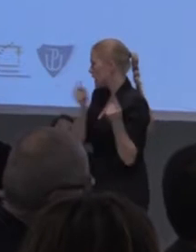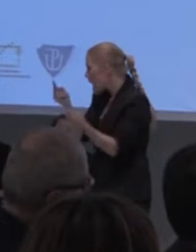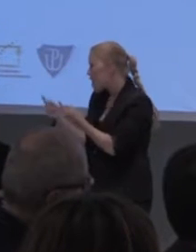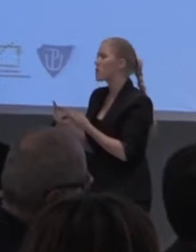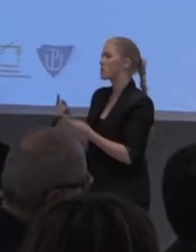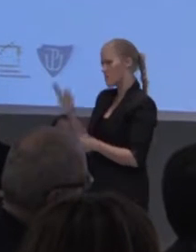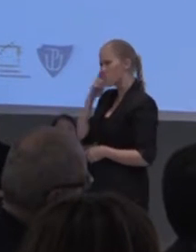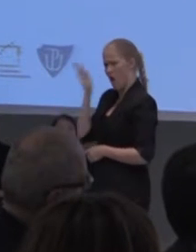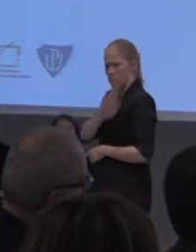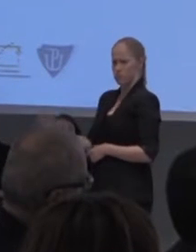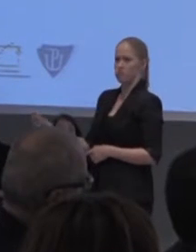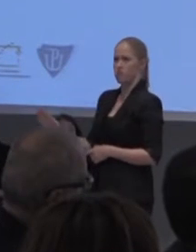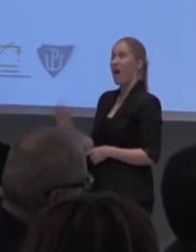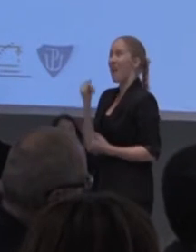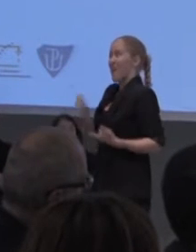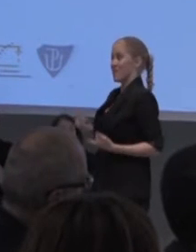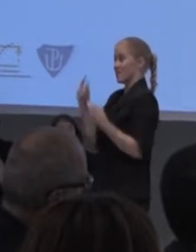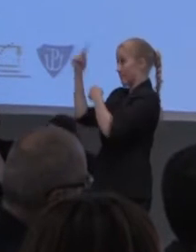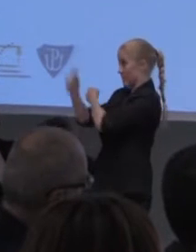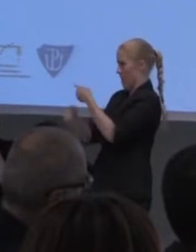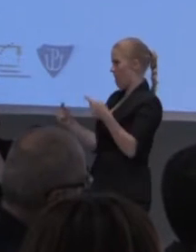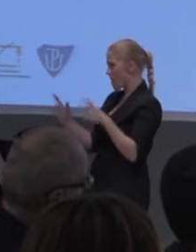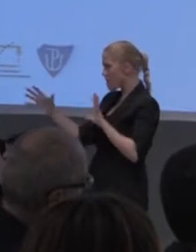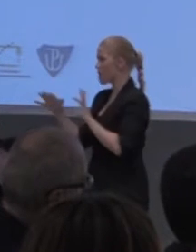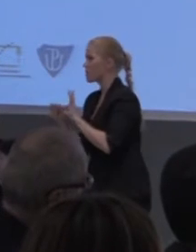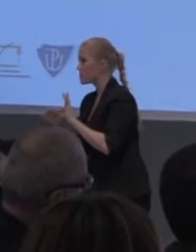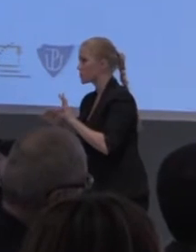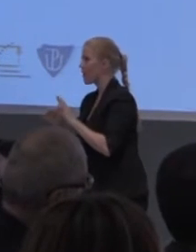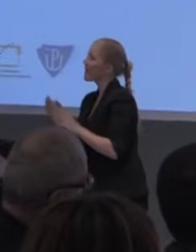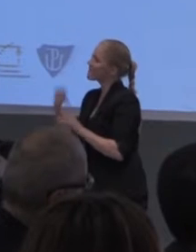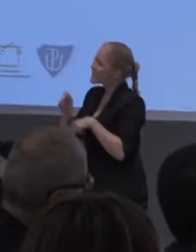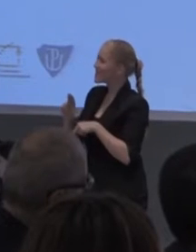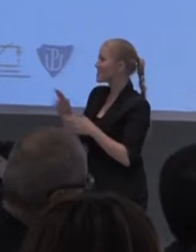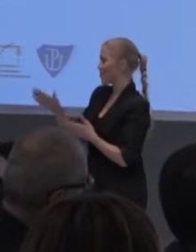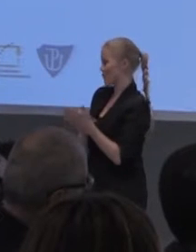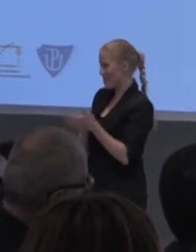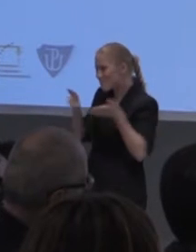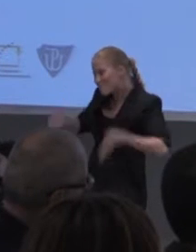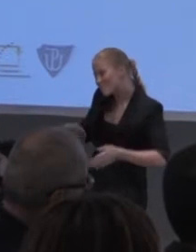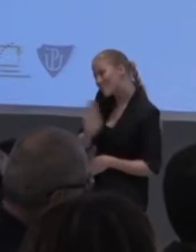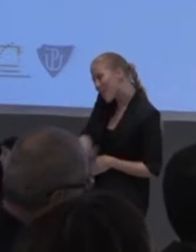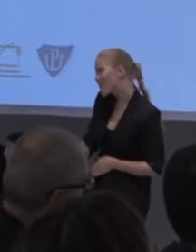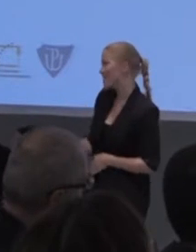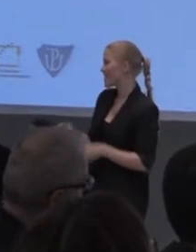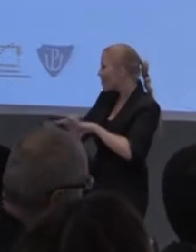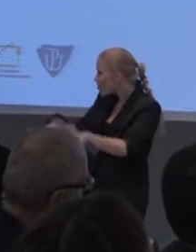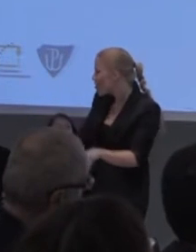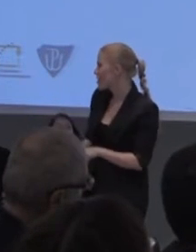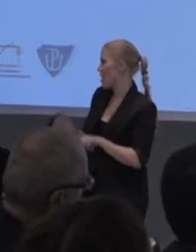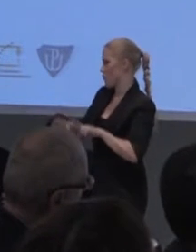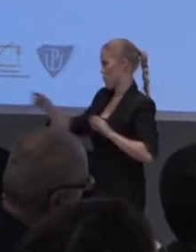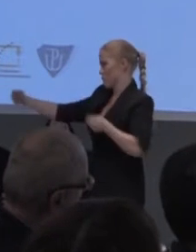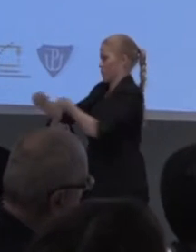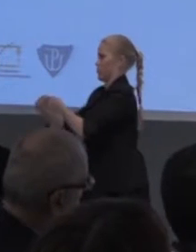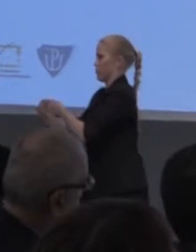dekádu pracujeme ve vzdělávání, zpočátku spíše s dětmi a s rodinami, ale víc a víc i se školami,